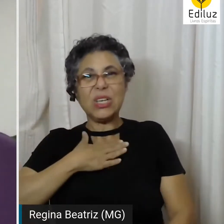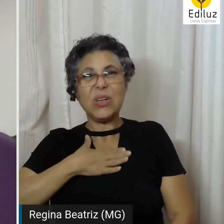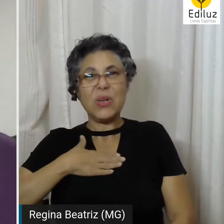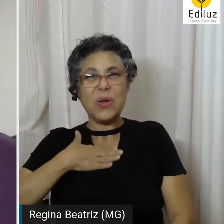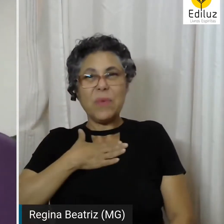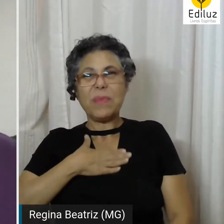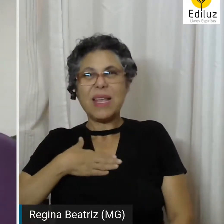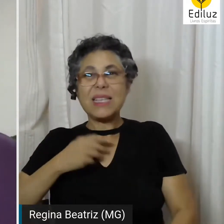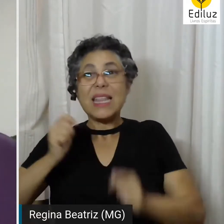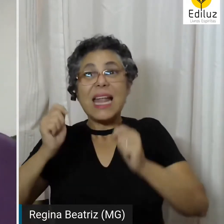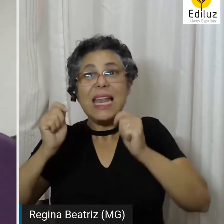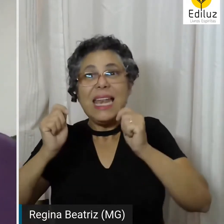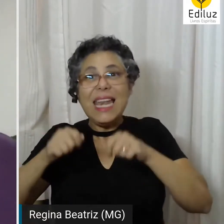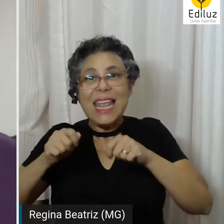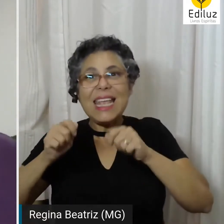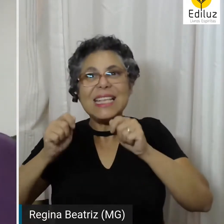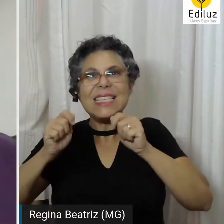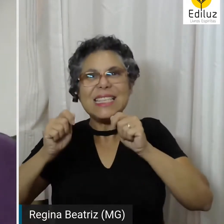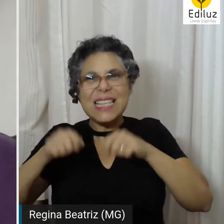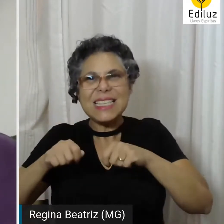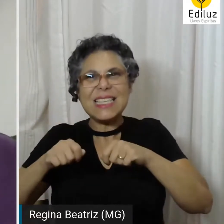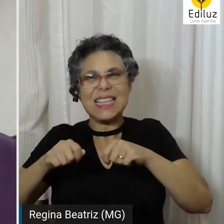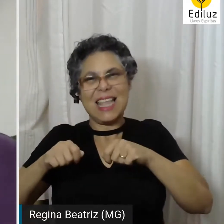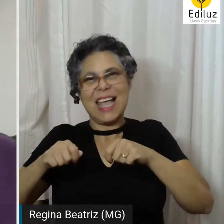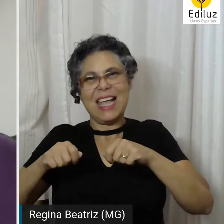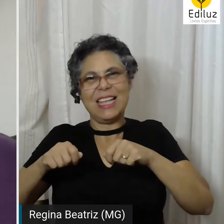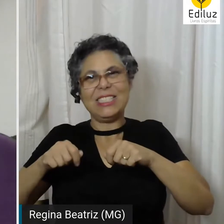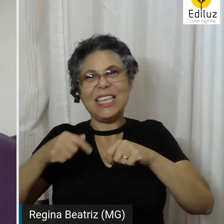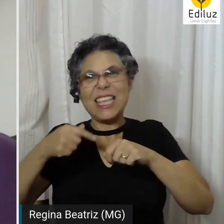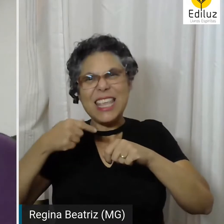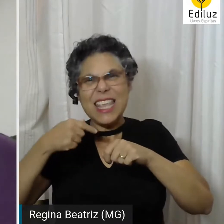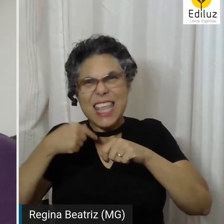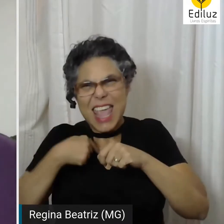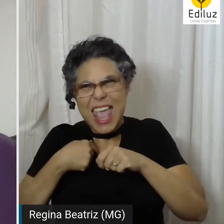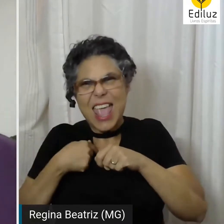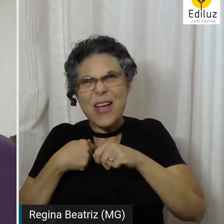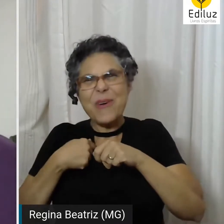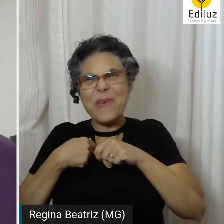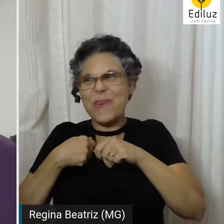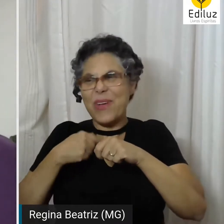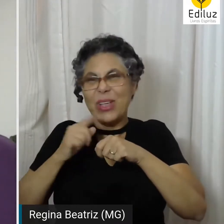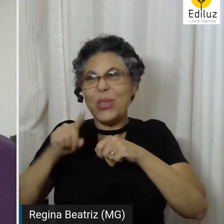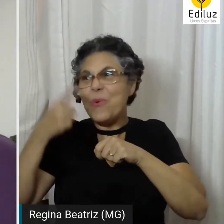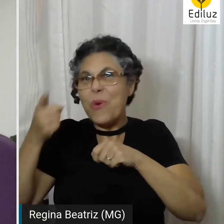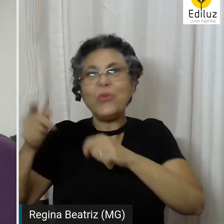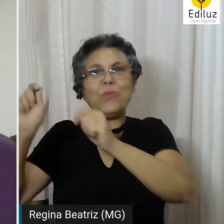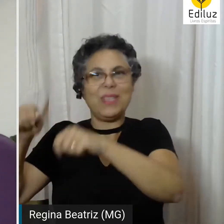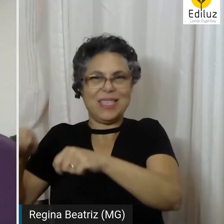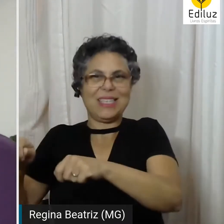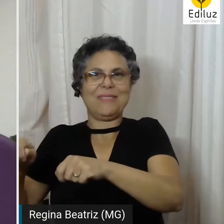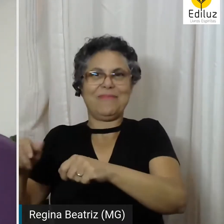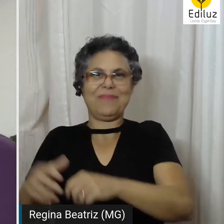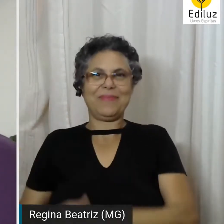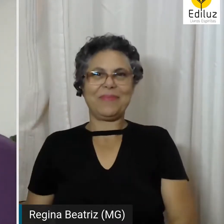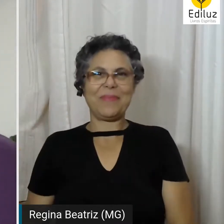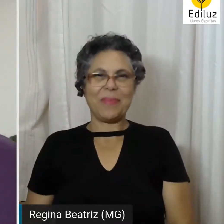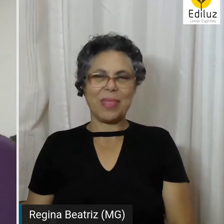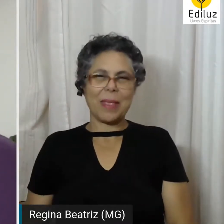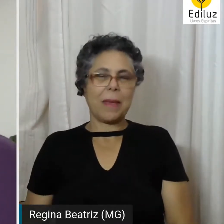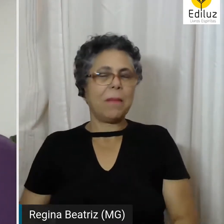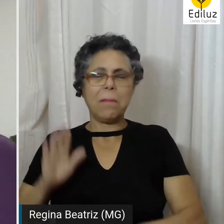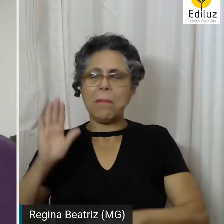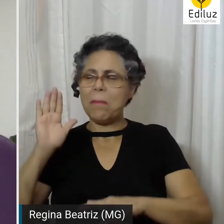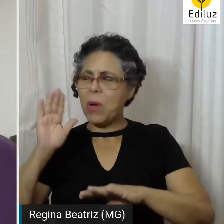da necessidade atendida naquele que precisa. Hoje, mais do